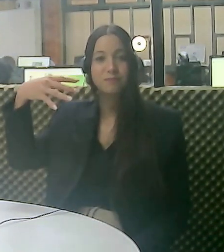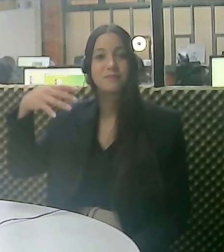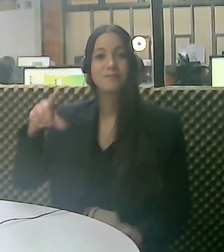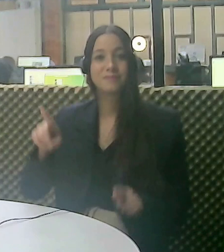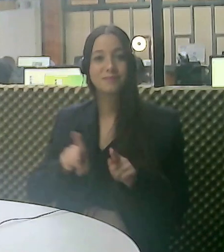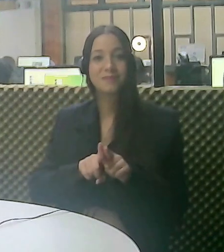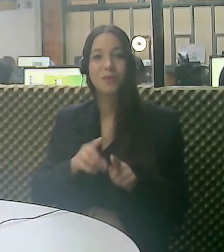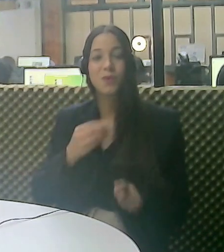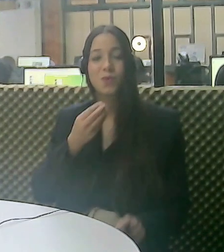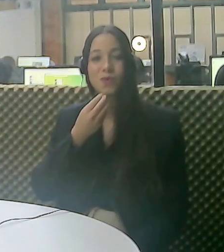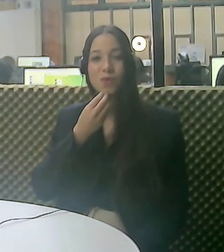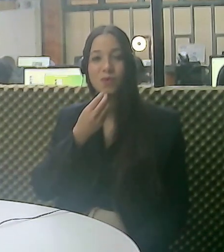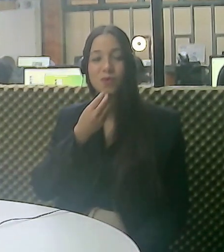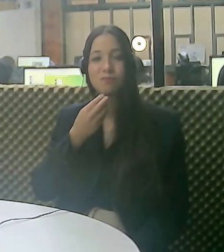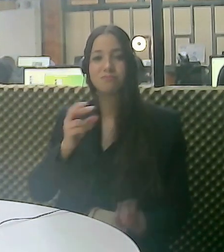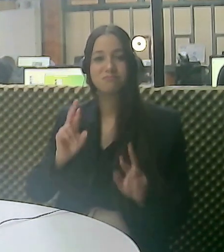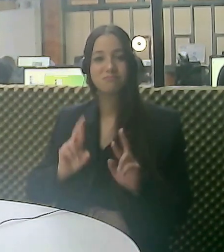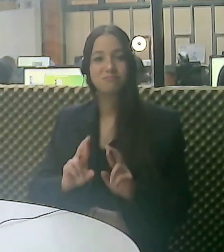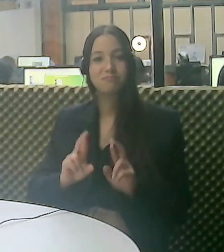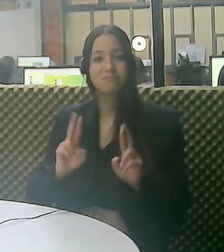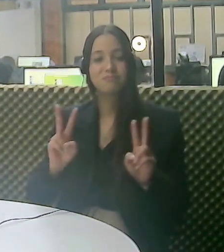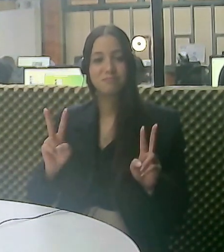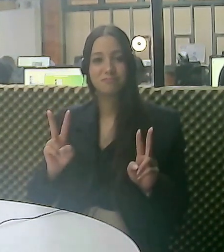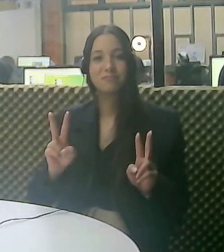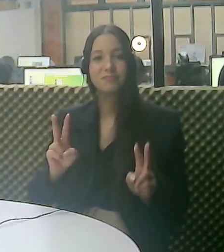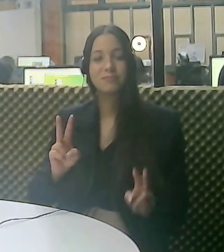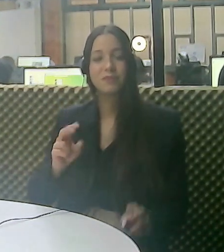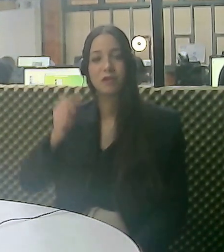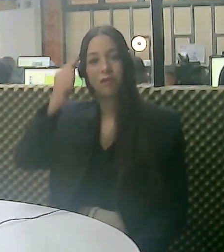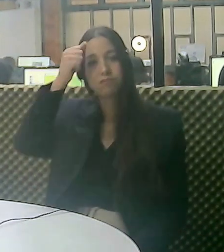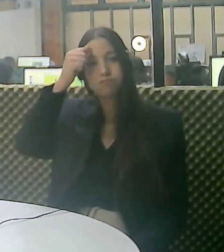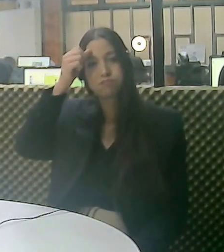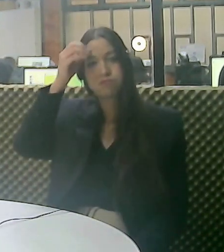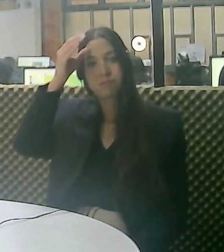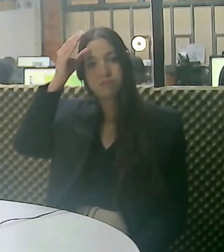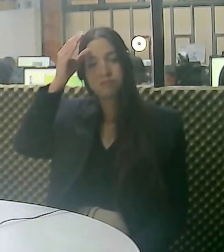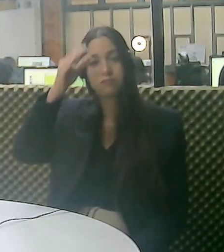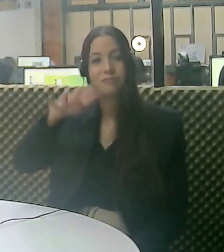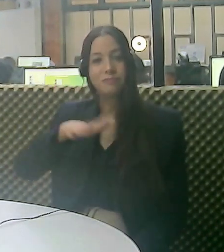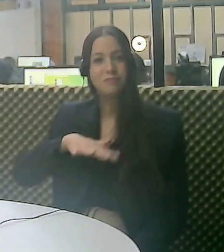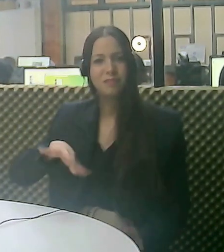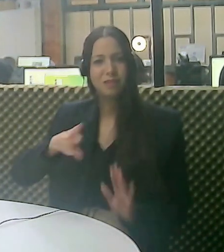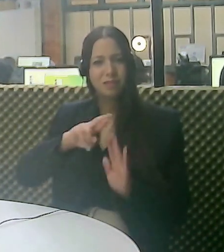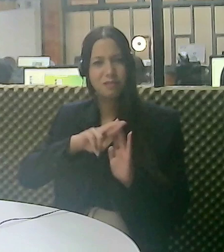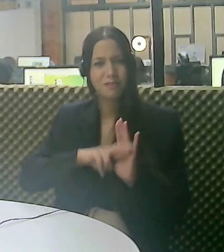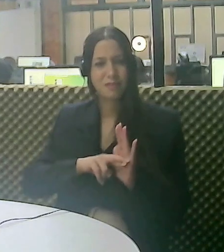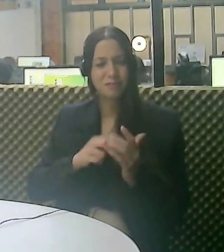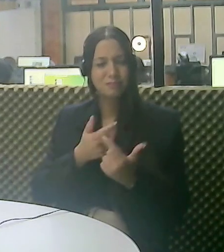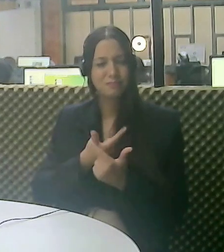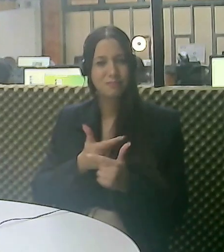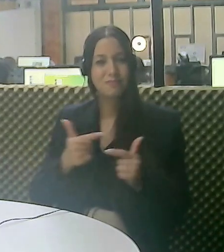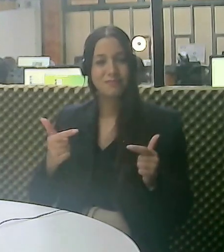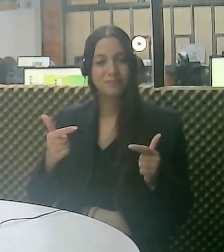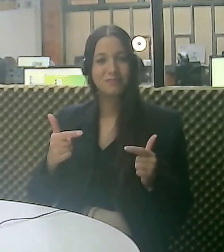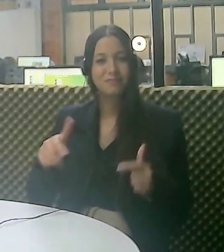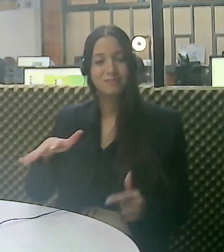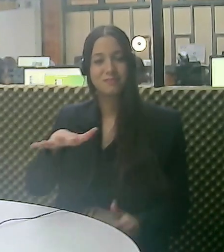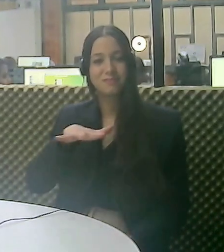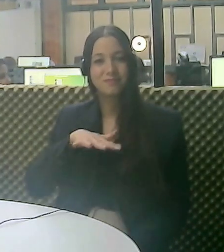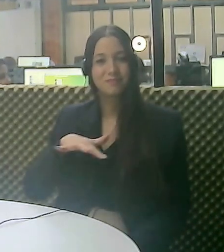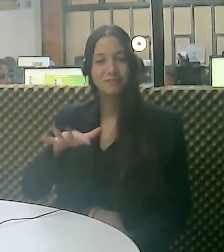trazendo oportunidades diferenciadas de conhecimento. Espaço sem regras, espaço onde